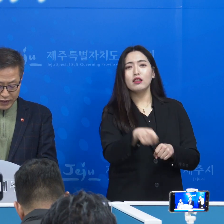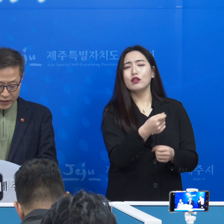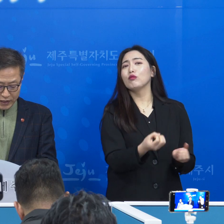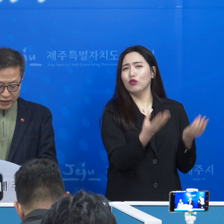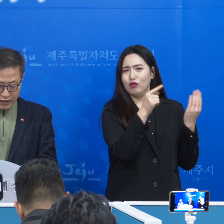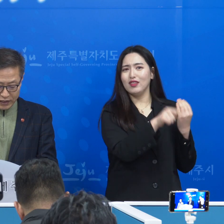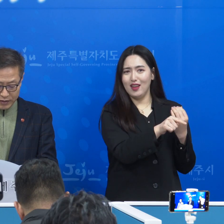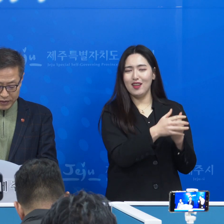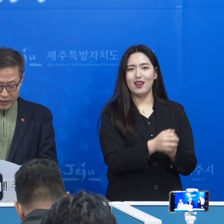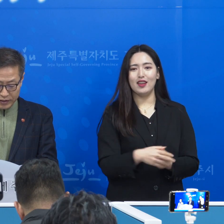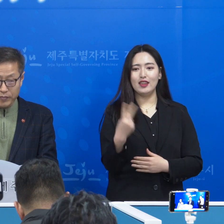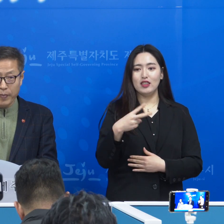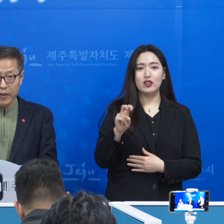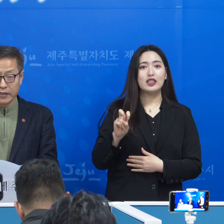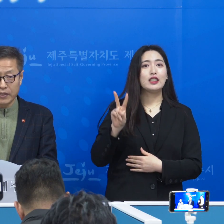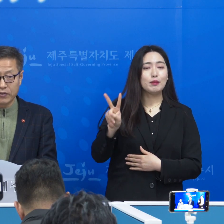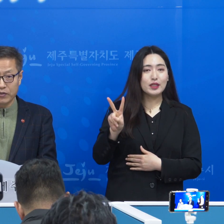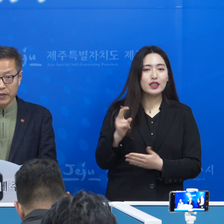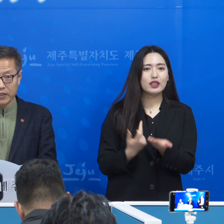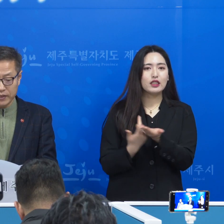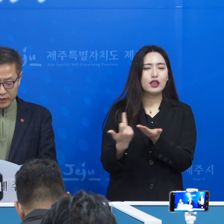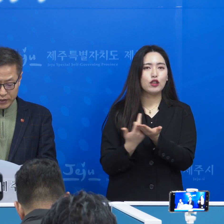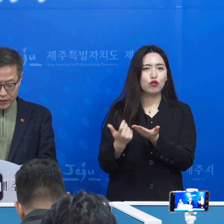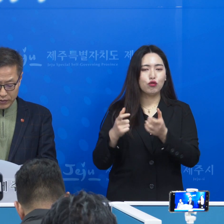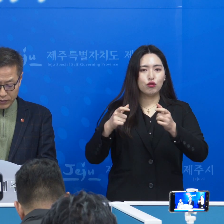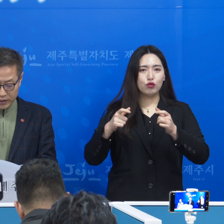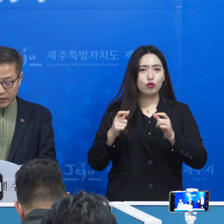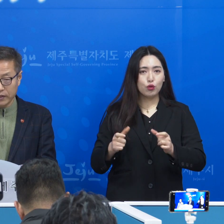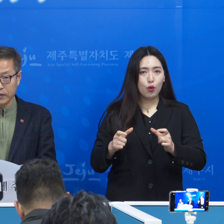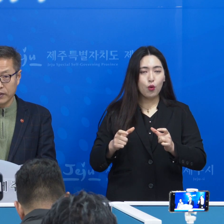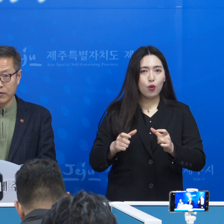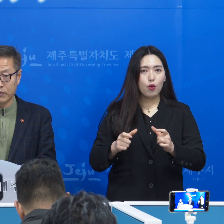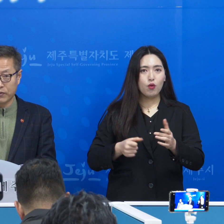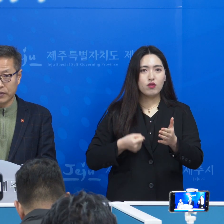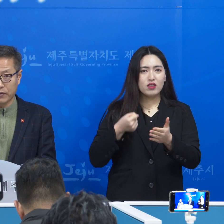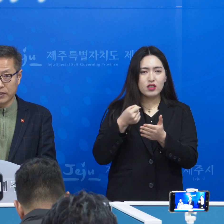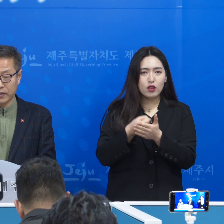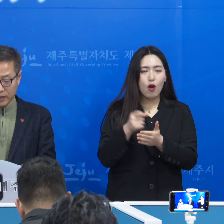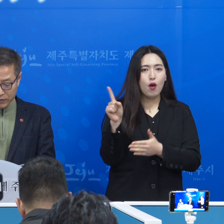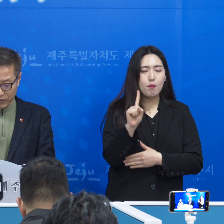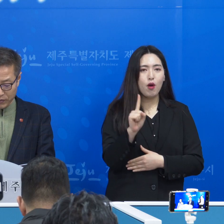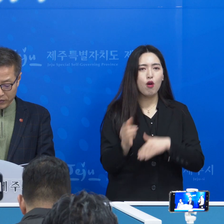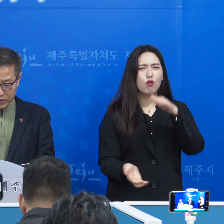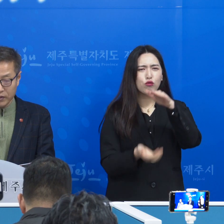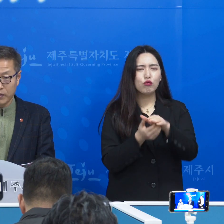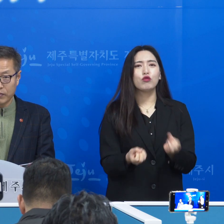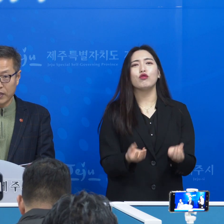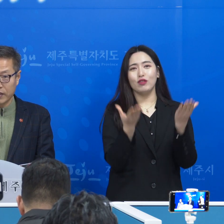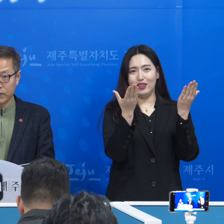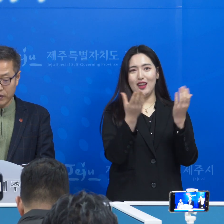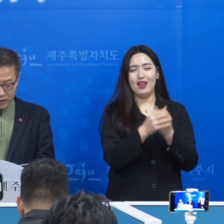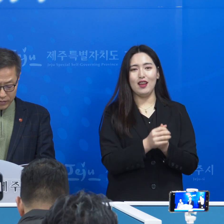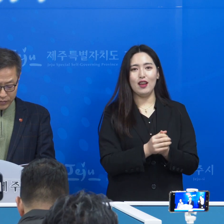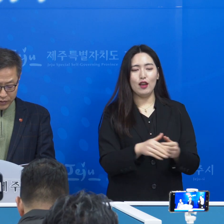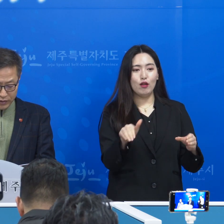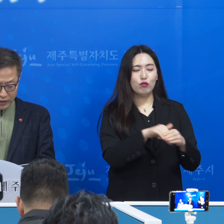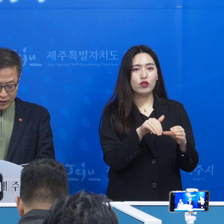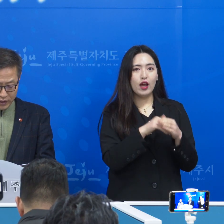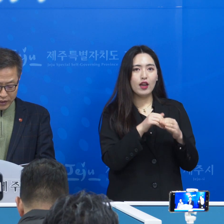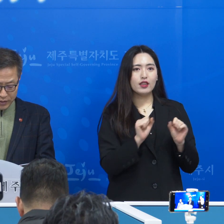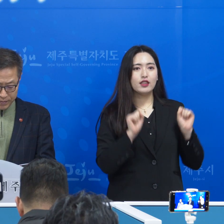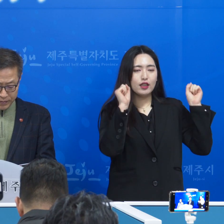들불축제는 2022년 제주특별자치도 지정 최우수 축제로 지정되어 있고